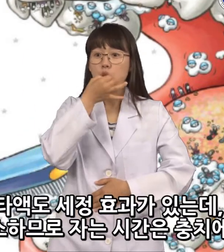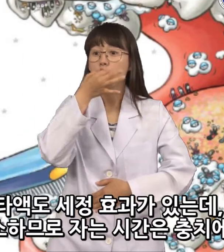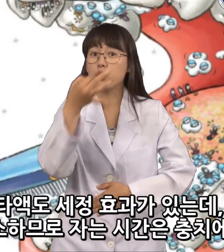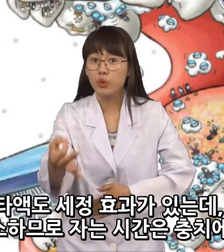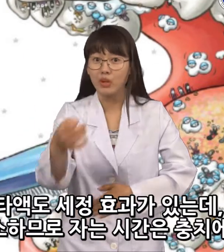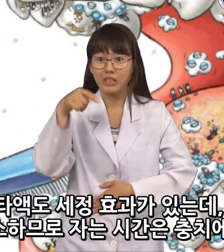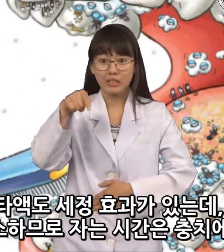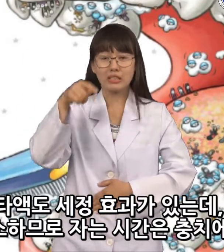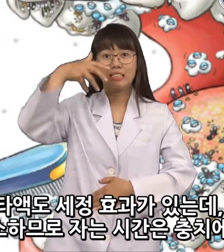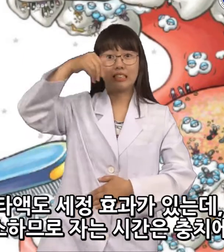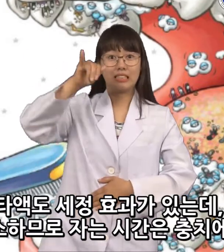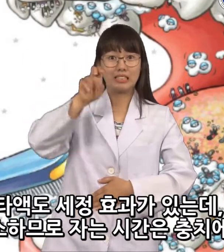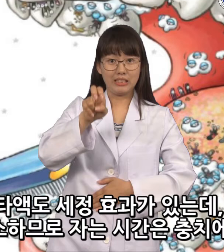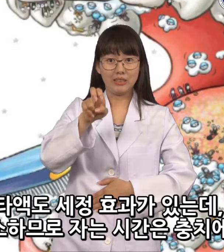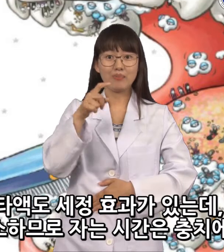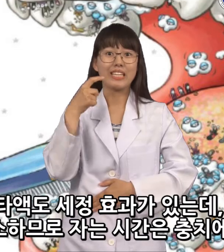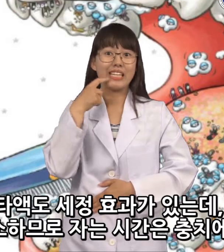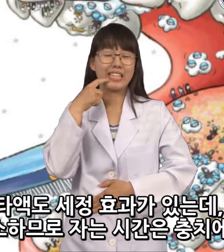우리 타액도